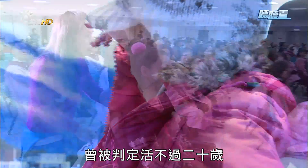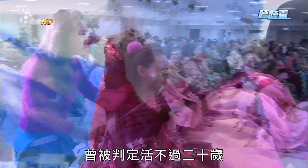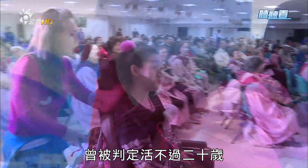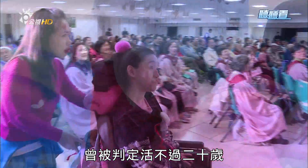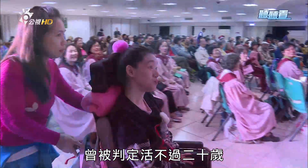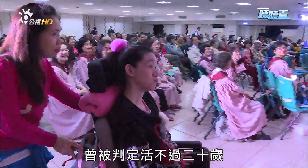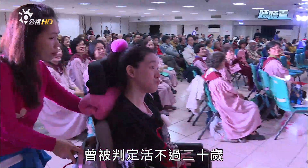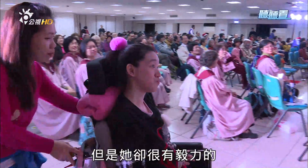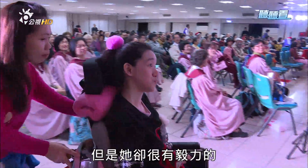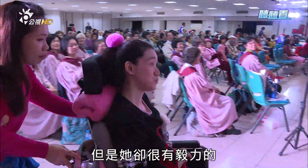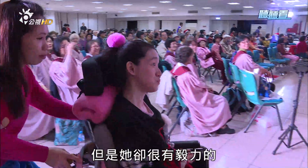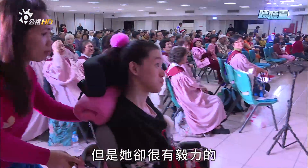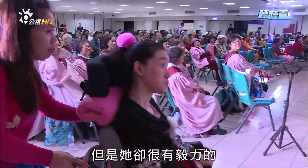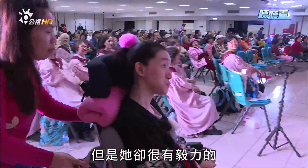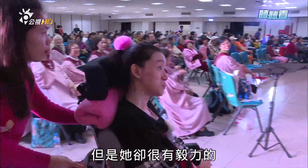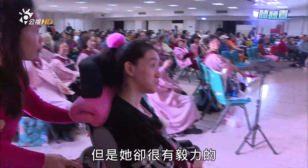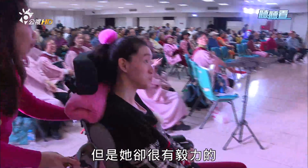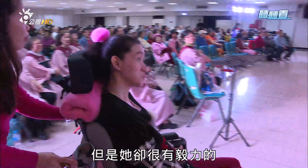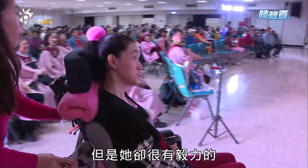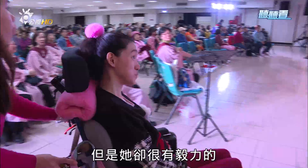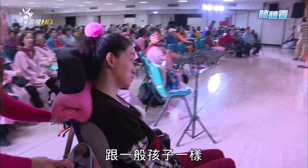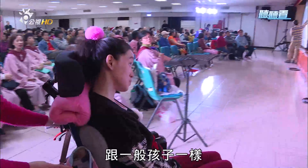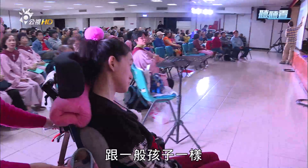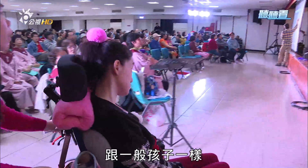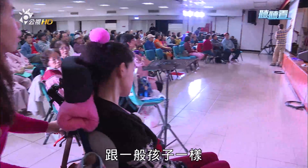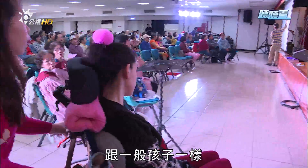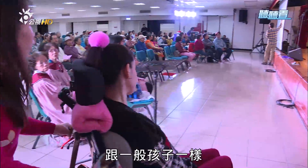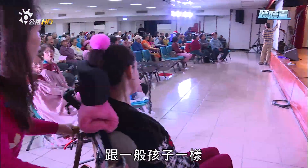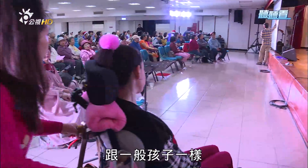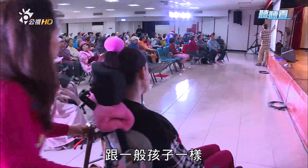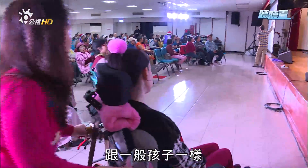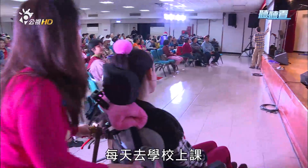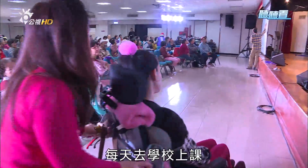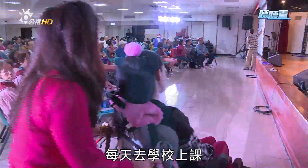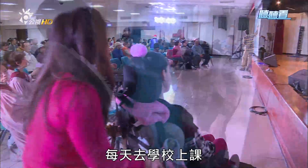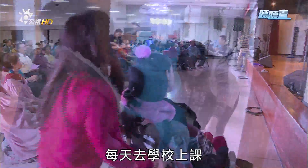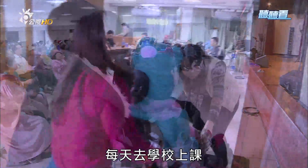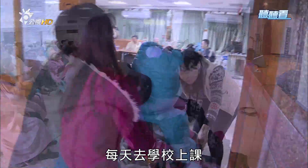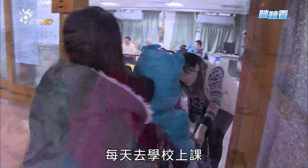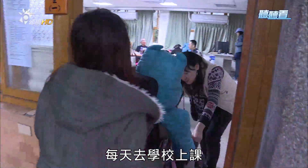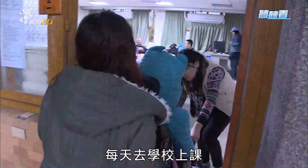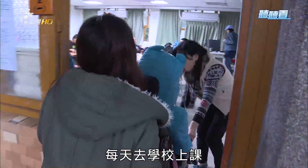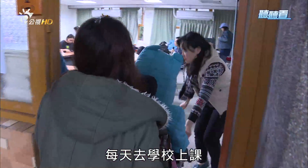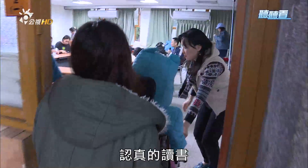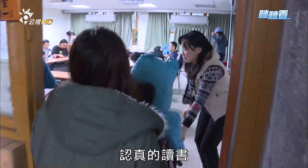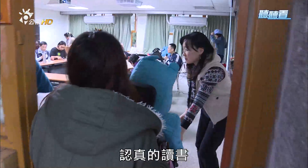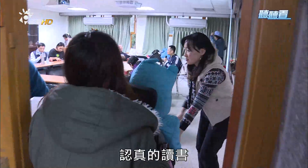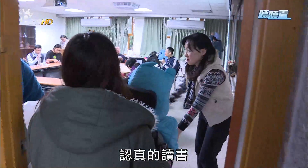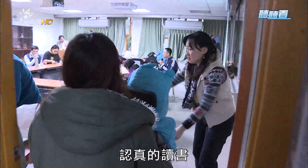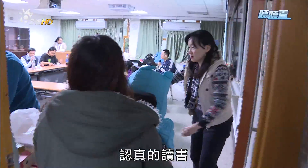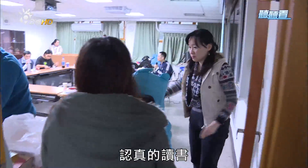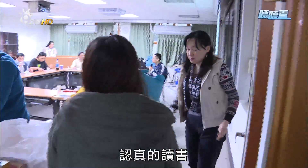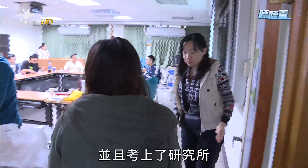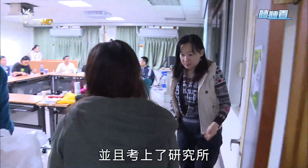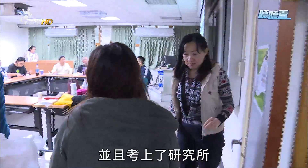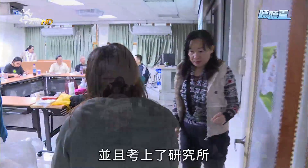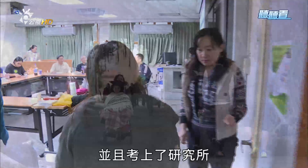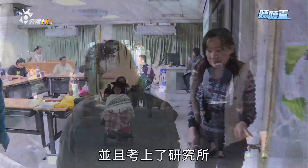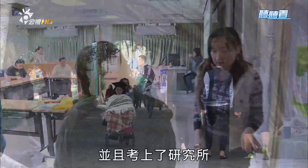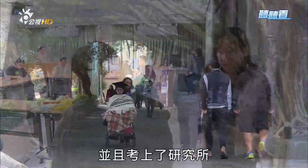20岁，但是她却很有毅力的跟一般孩子一样，每天去学校上课，认真的读书，并且考上了研究